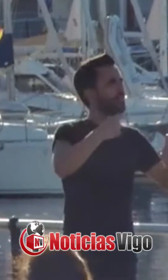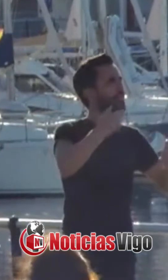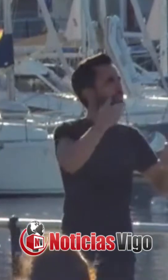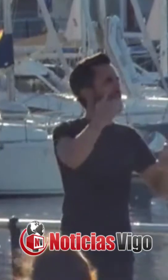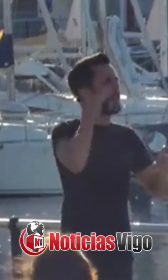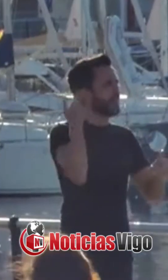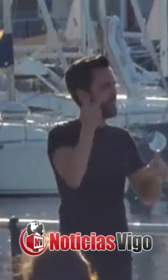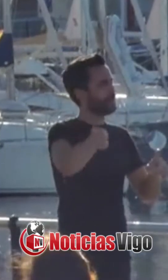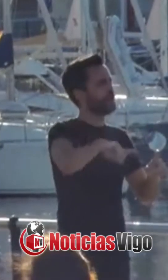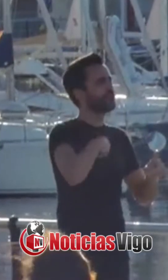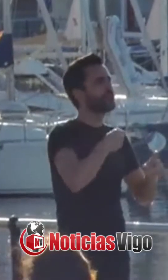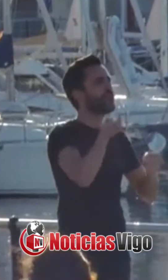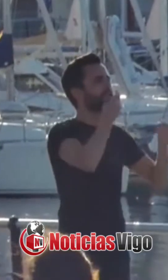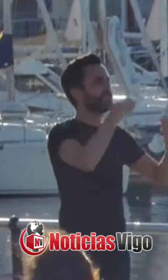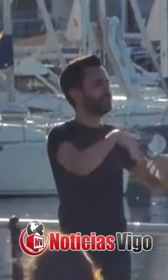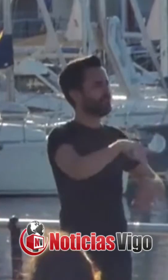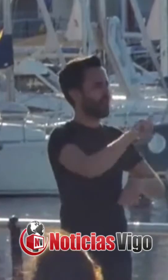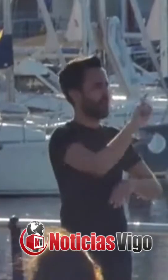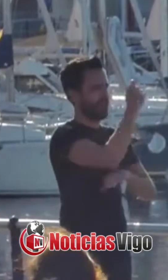facer historia.